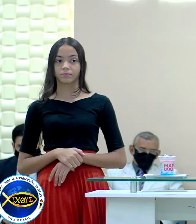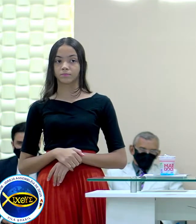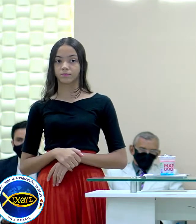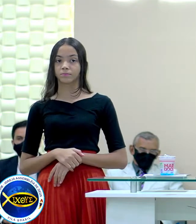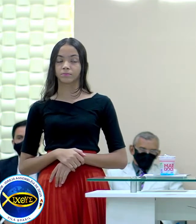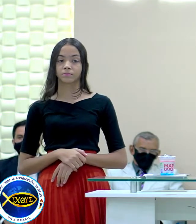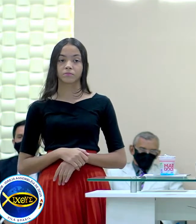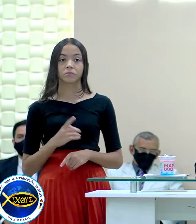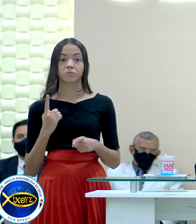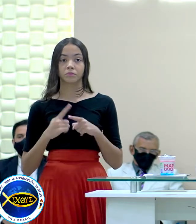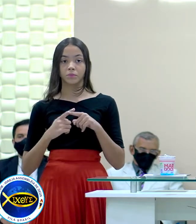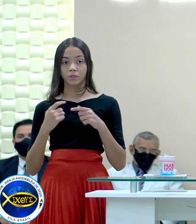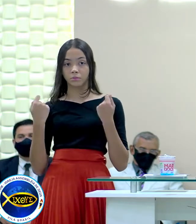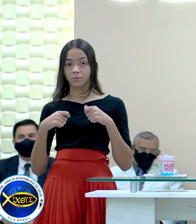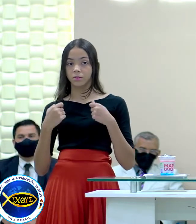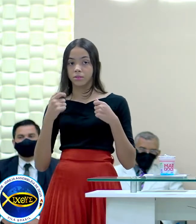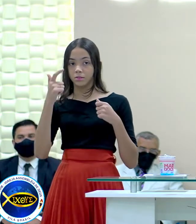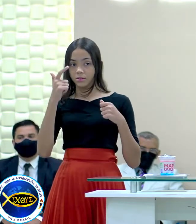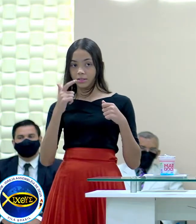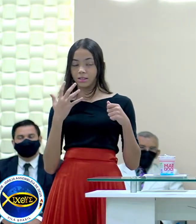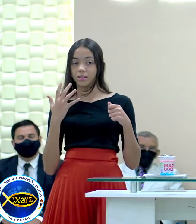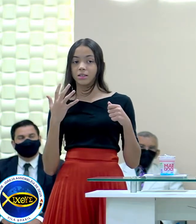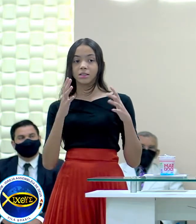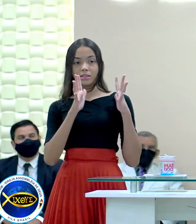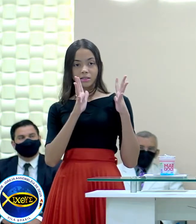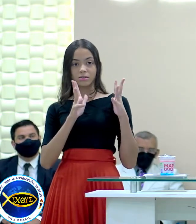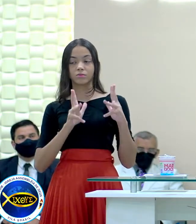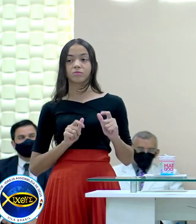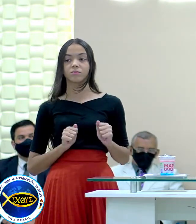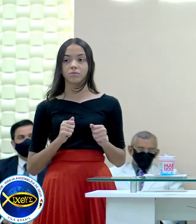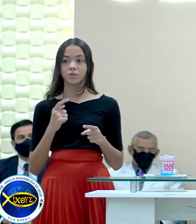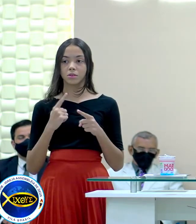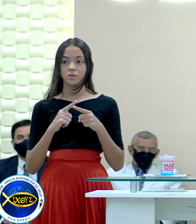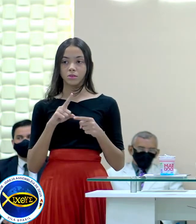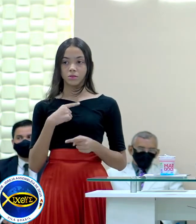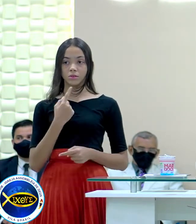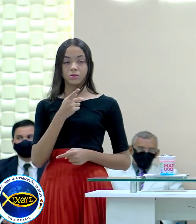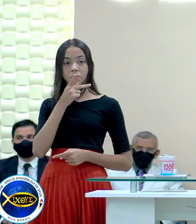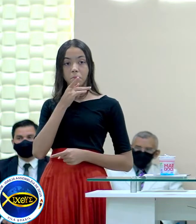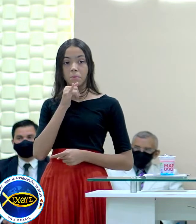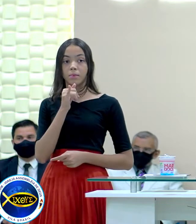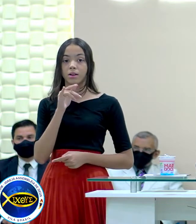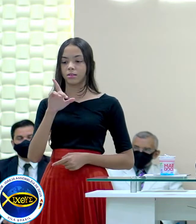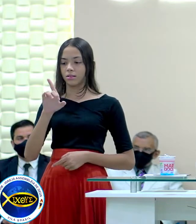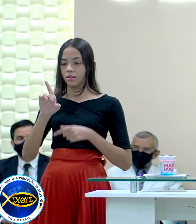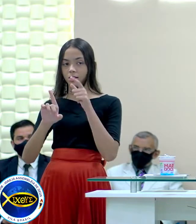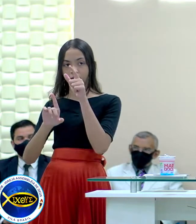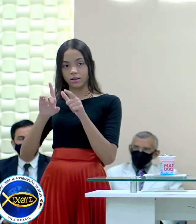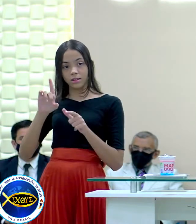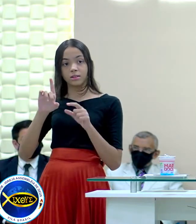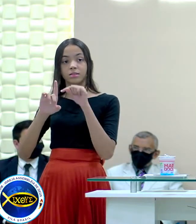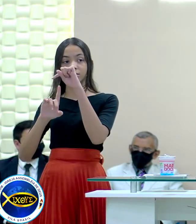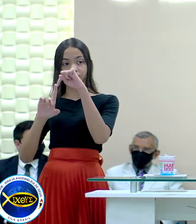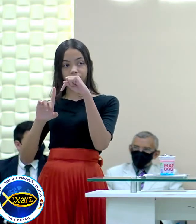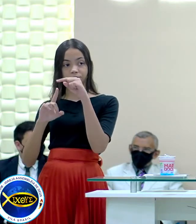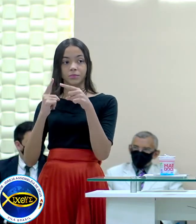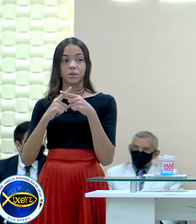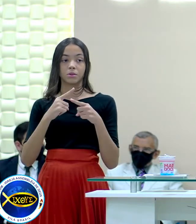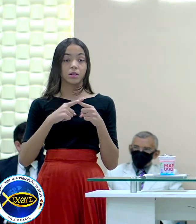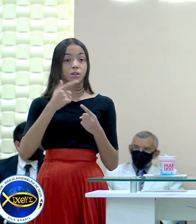Porque devemos ser santos? Porque o nosso Pai é santo. Porque somos